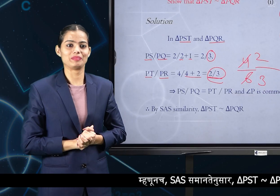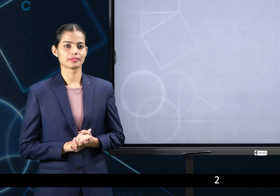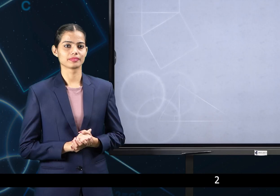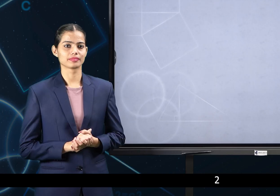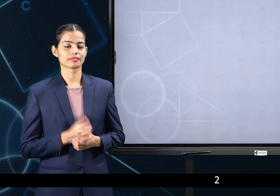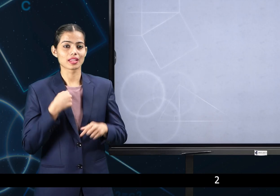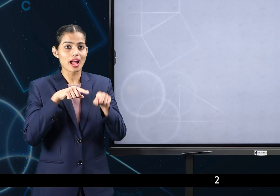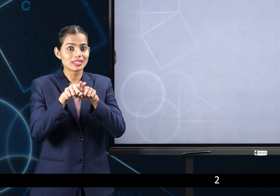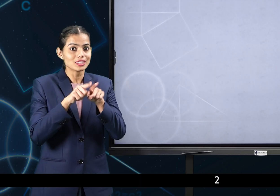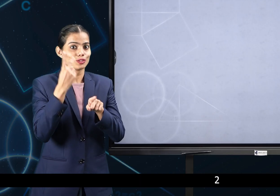दुसरा,